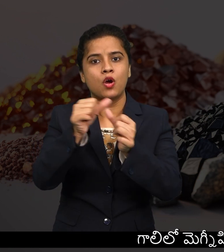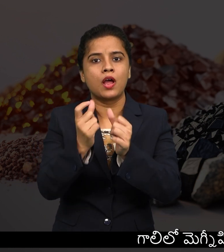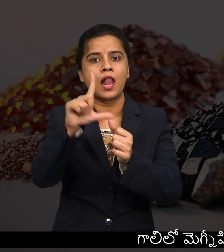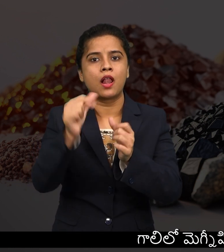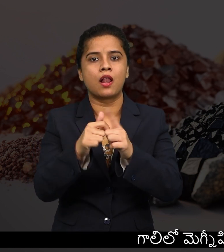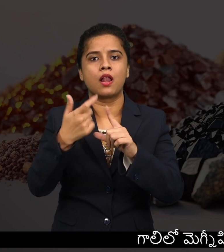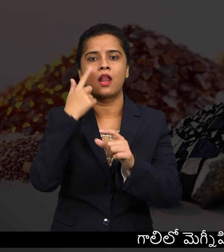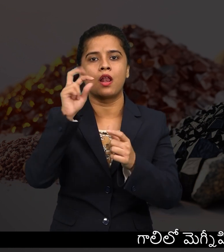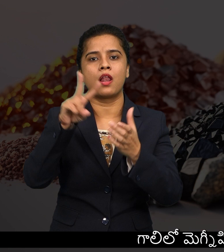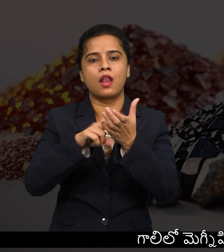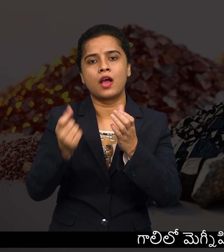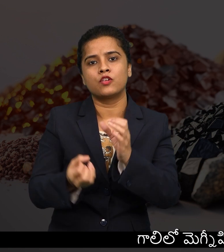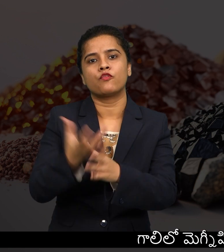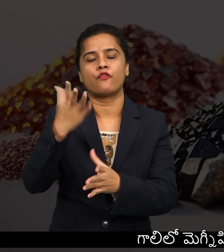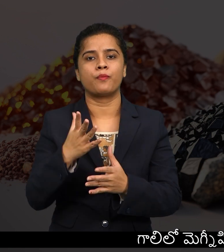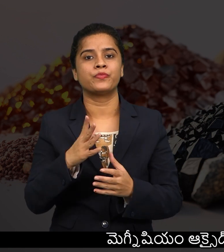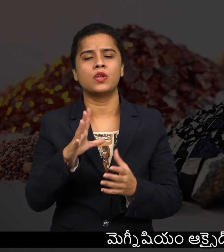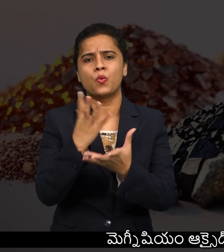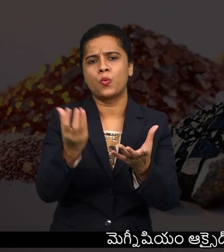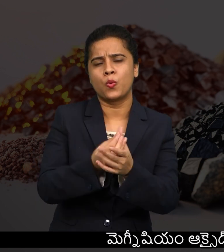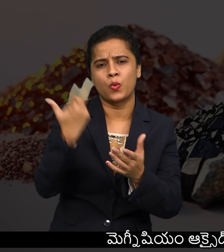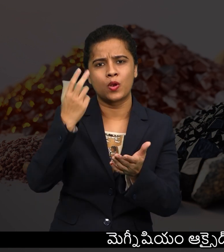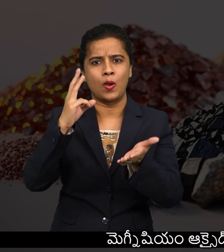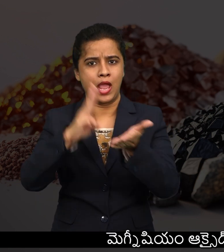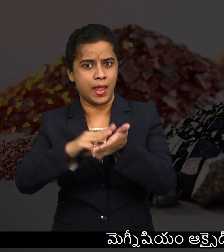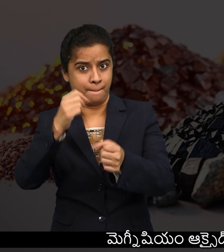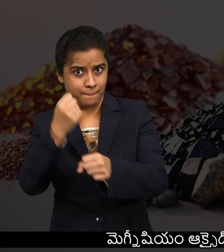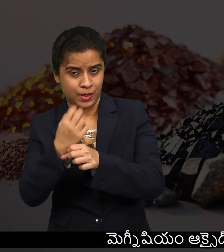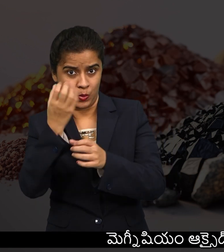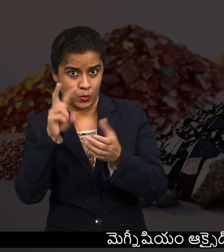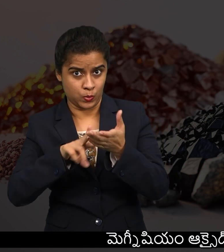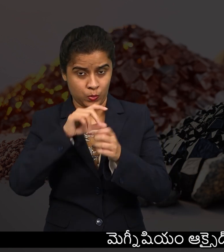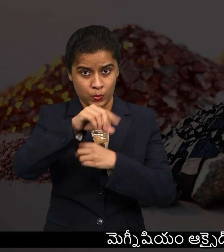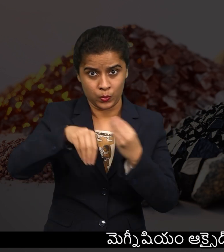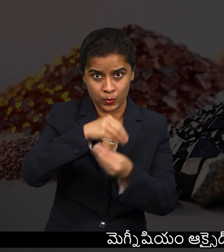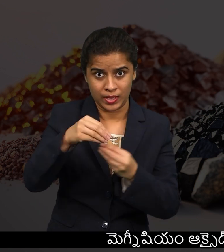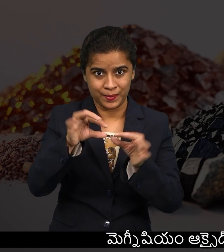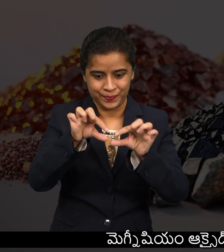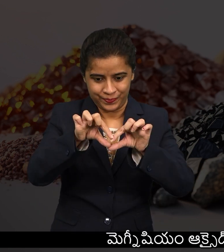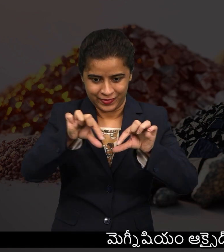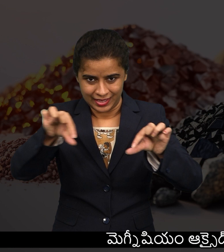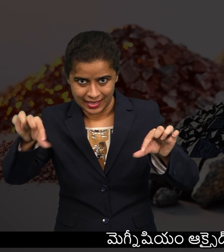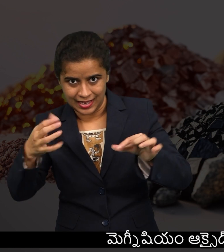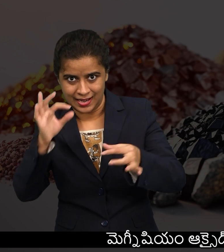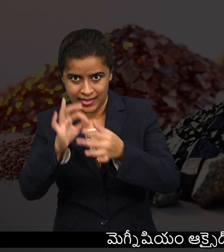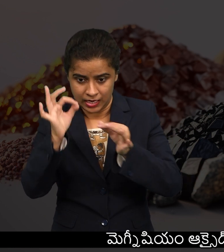గాలిలో మెగ్నీషియం రిబ్బన్ను కాల్చడం వల్ల మెగ్నీషియం ఆక్సైడ్ ఏర్పడుతుందని మనకు తెలుసు.